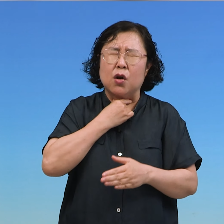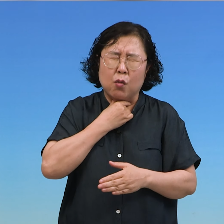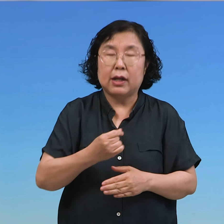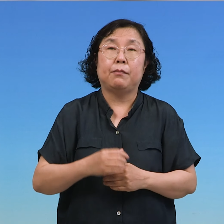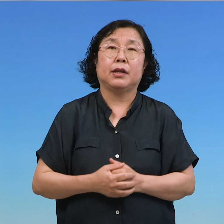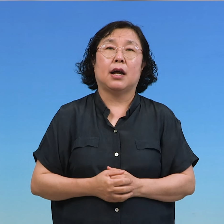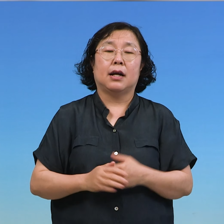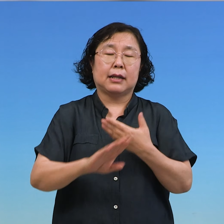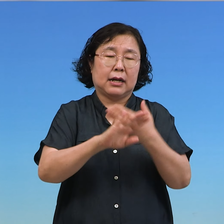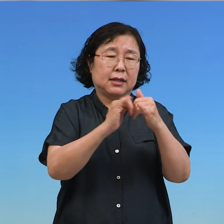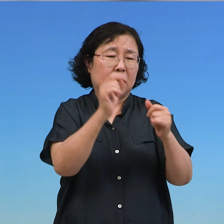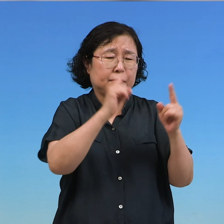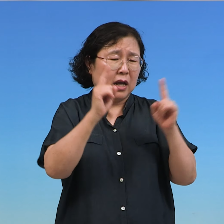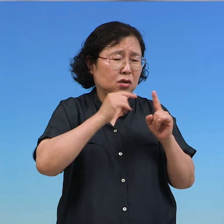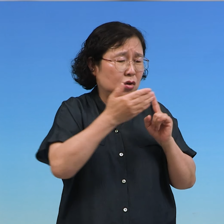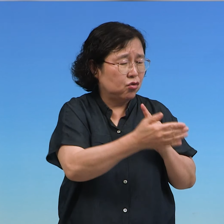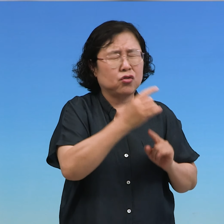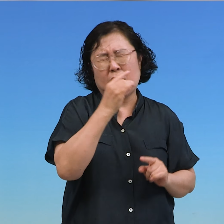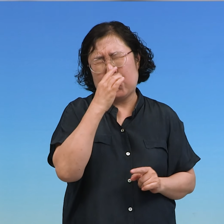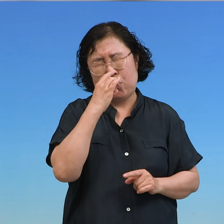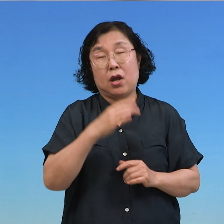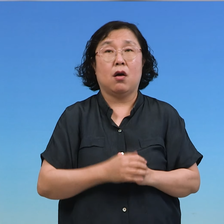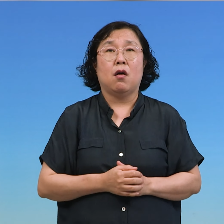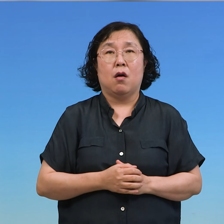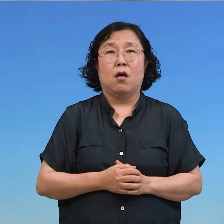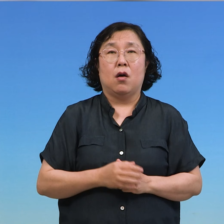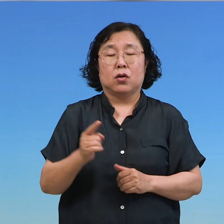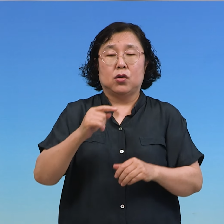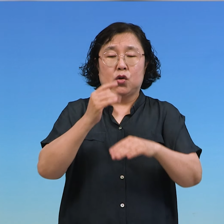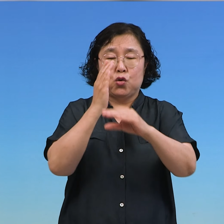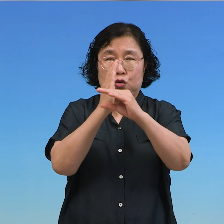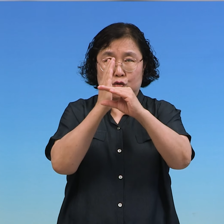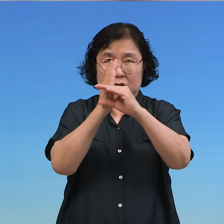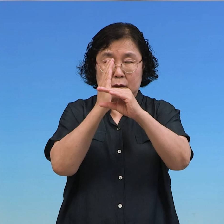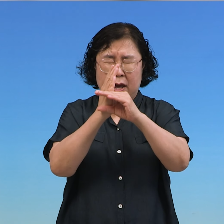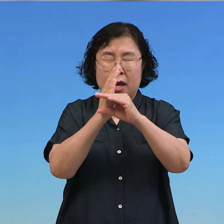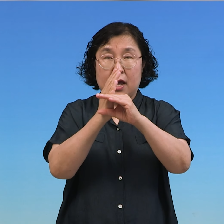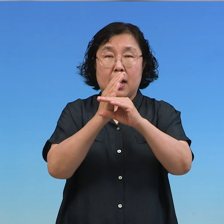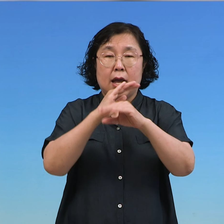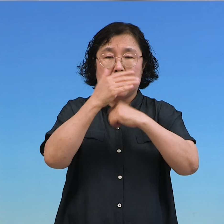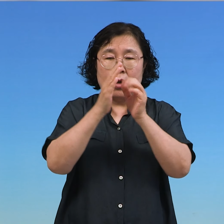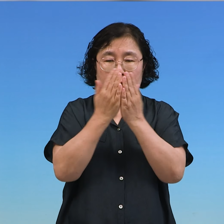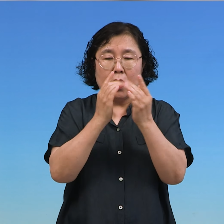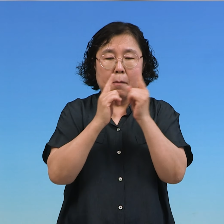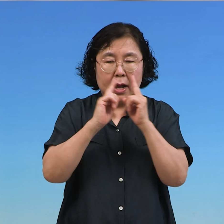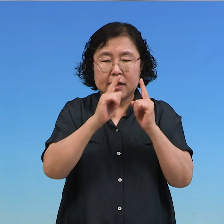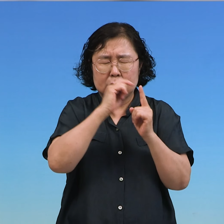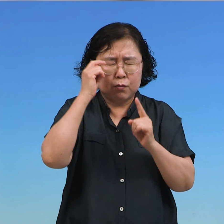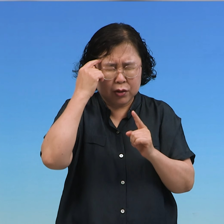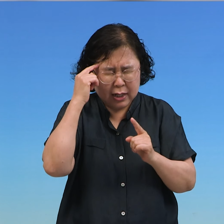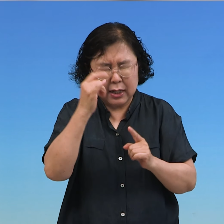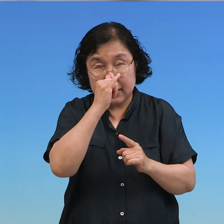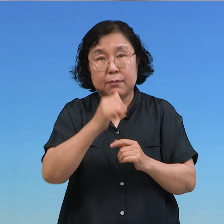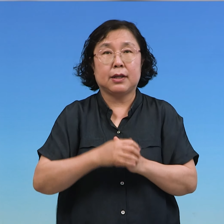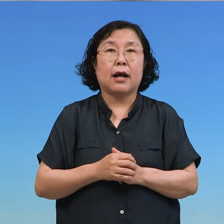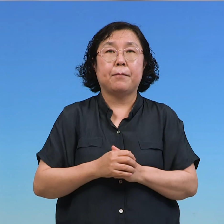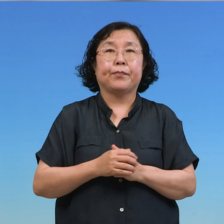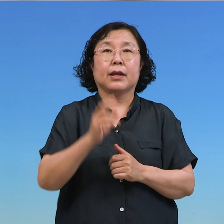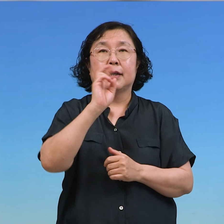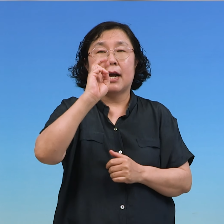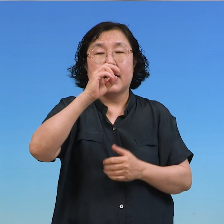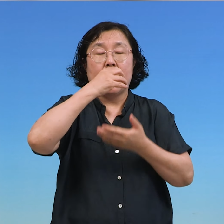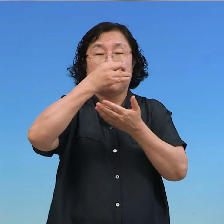만드는 교회 되면 안 됩니다 그 중심에 말씀 북상이에요 말씀 하나님 말씀 우리 한 번도